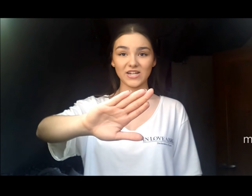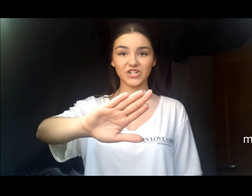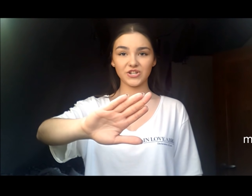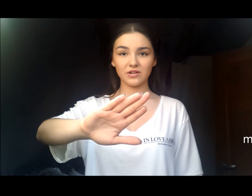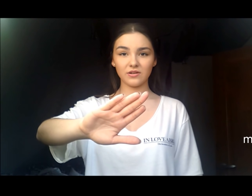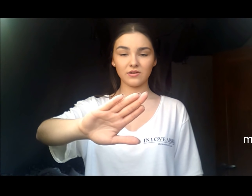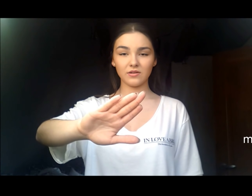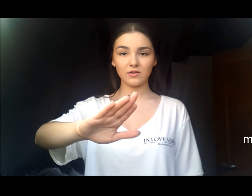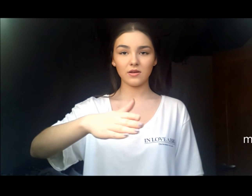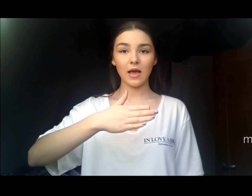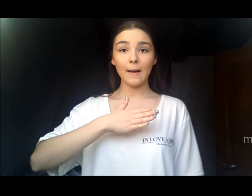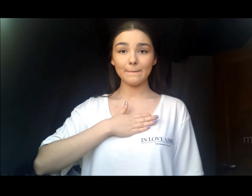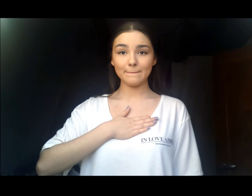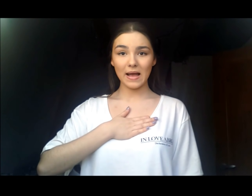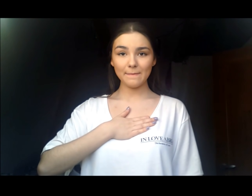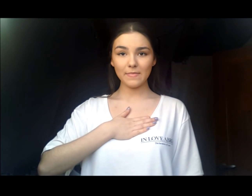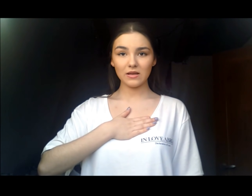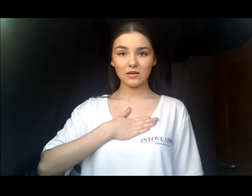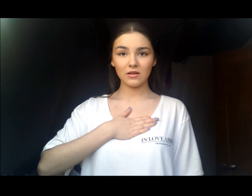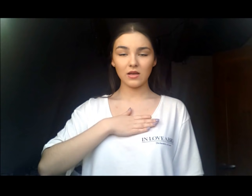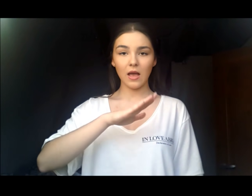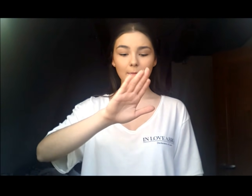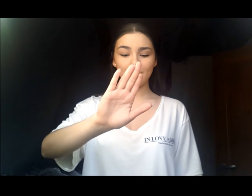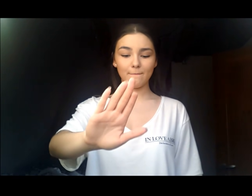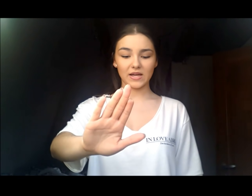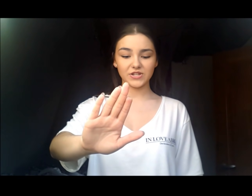Masz. Mam. Masz.